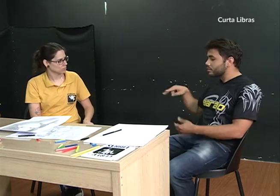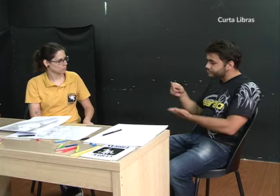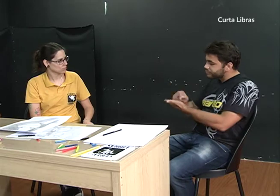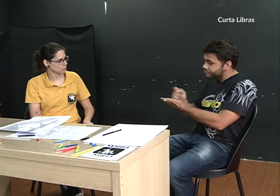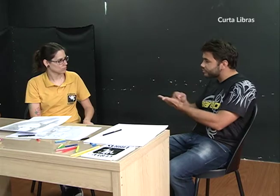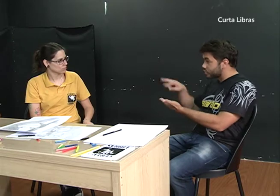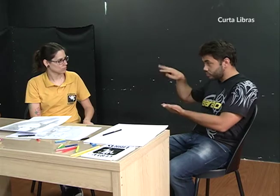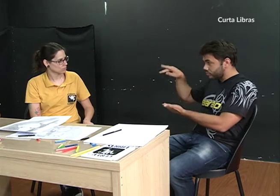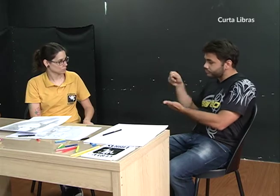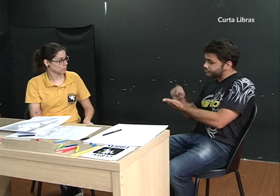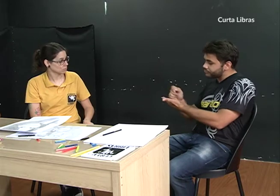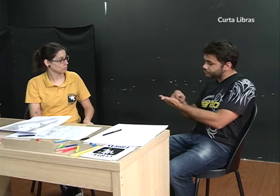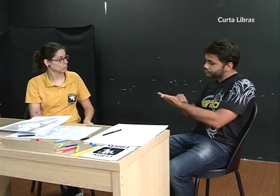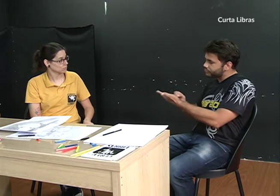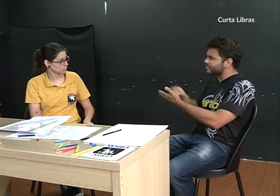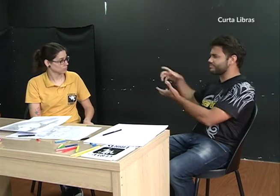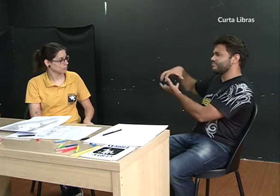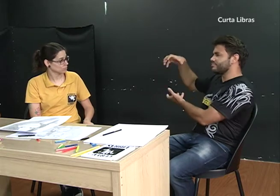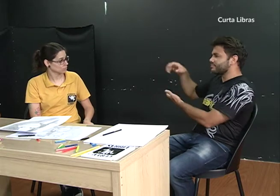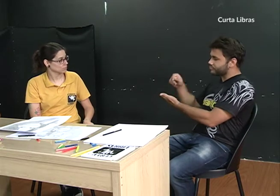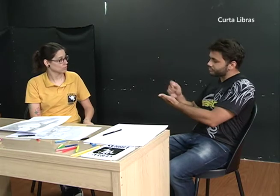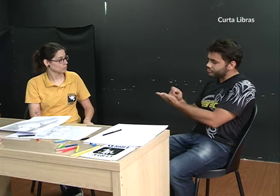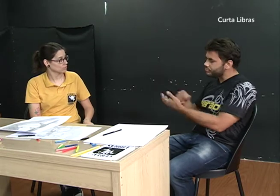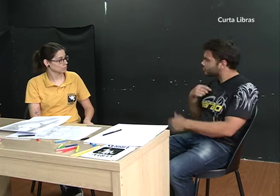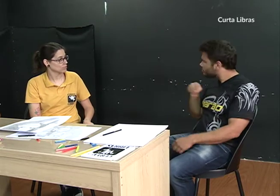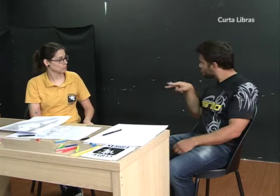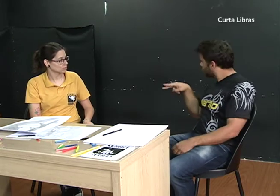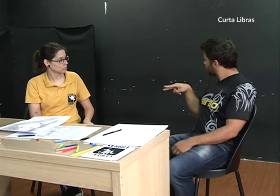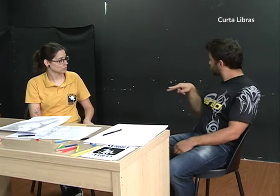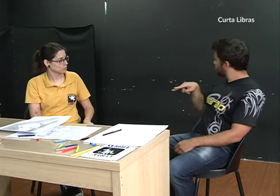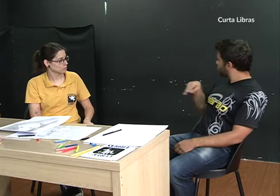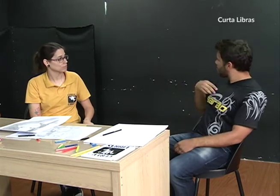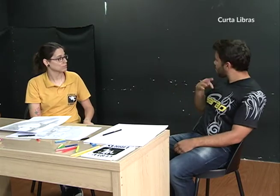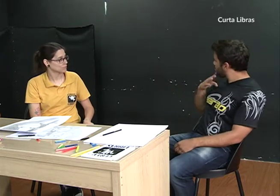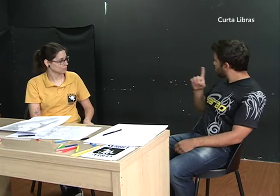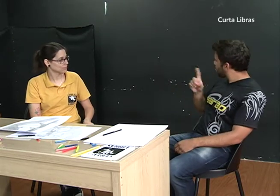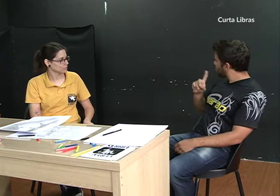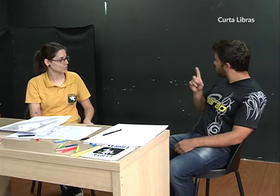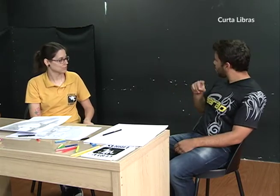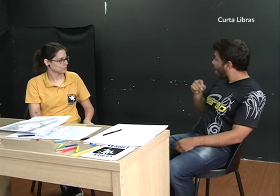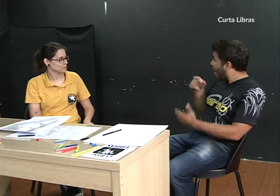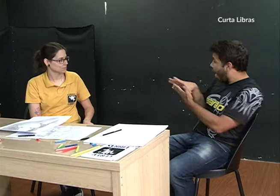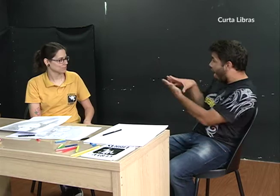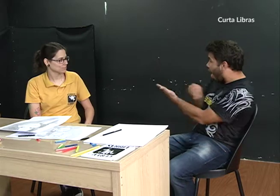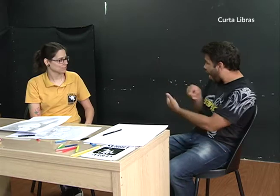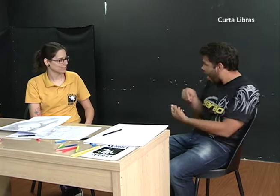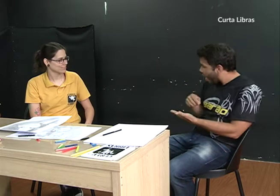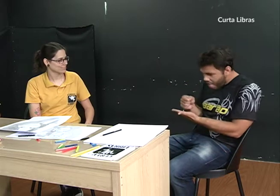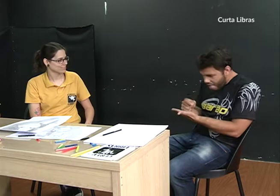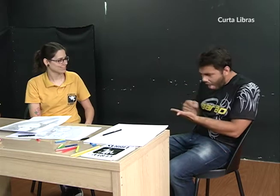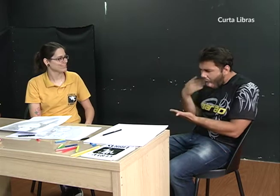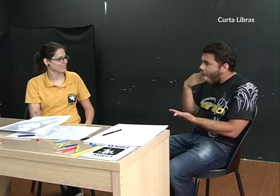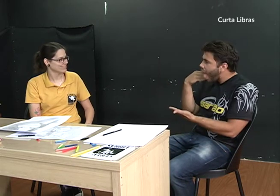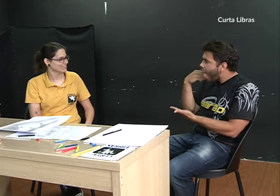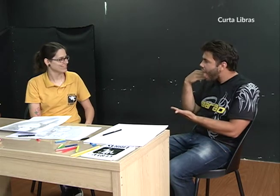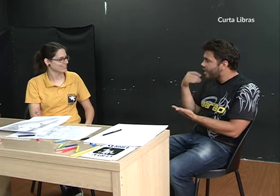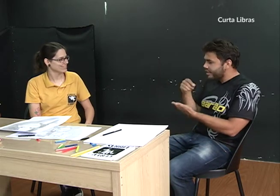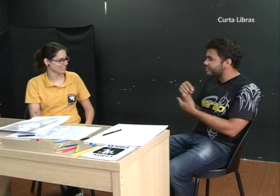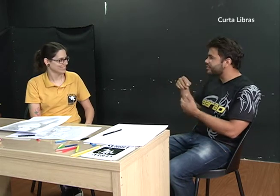tempo. Quando eu tinha 7 anos, mais ou menos, eu vi o meu irmão desenhando, o meu irmão mais velho. E aí eu comecei a copiar os desenhos dele. Claro